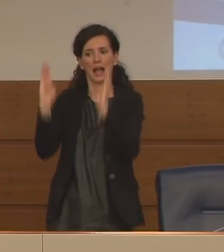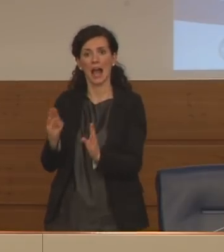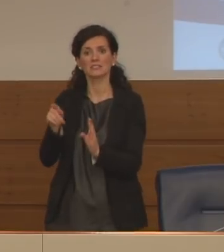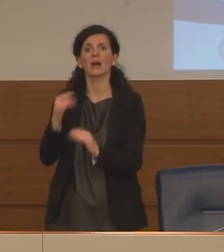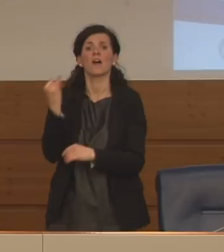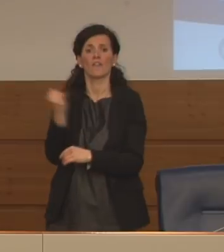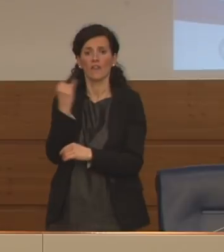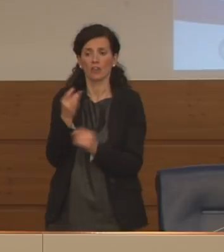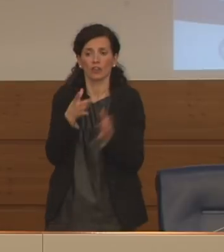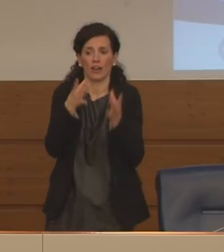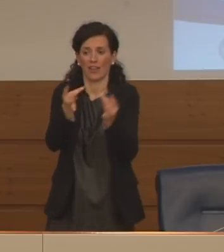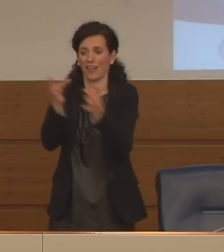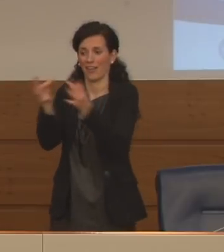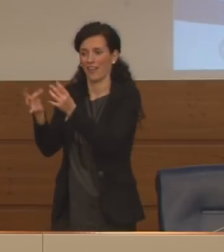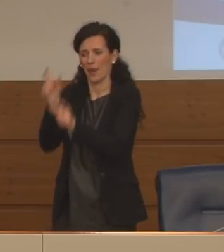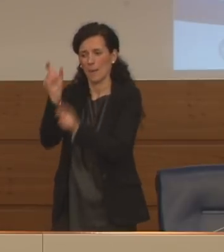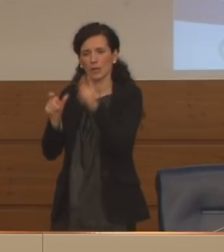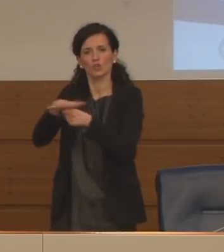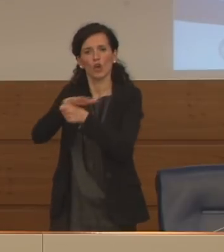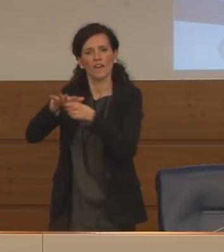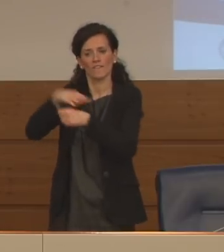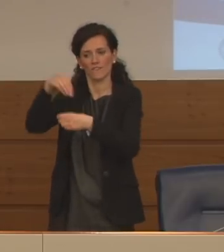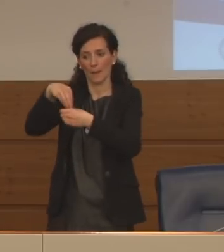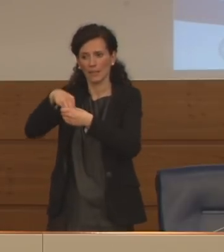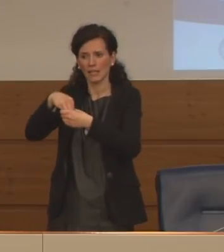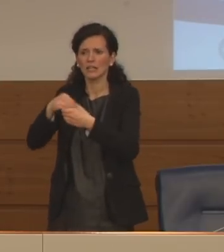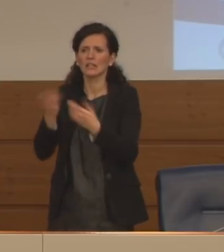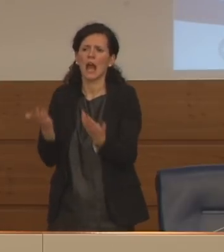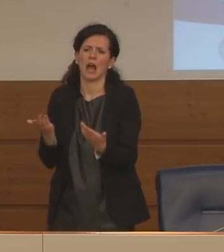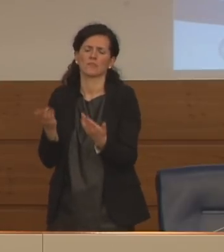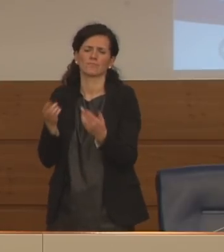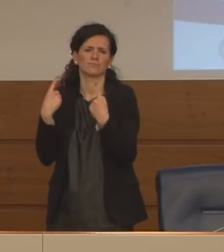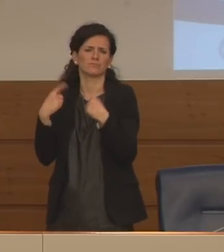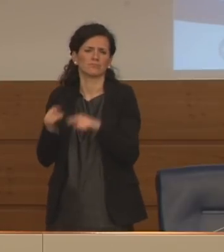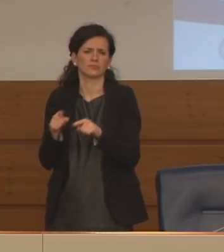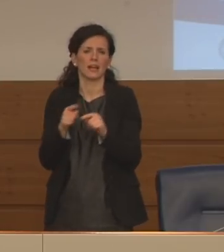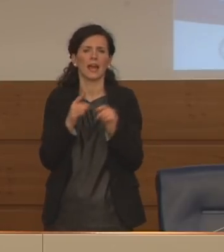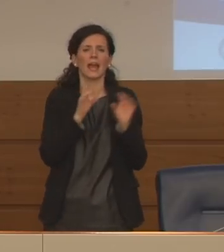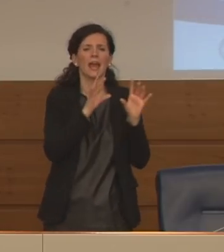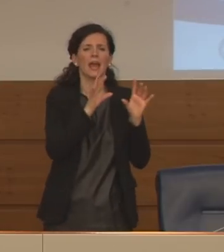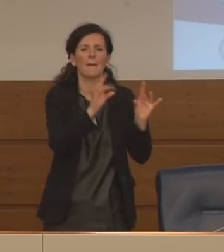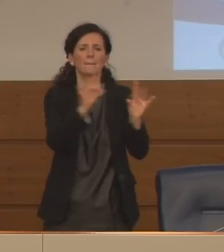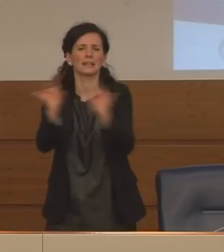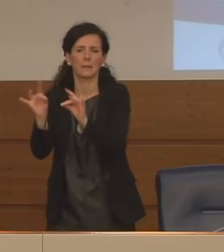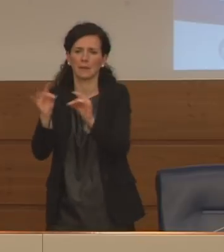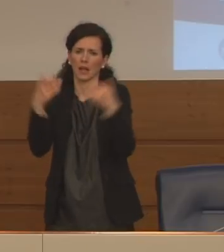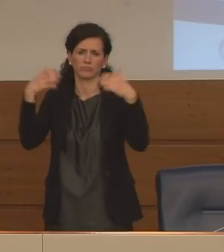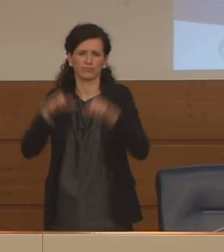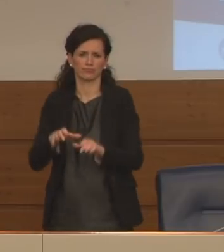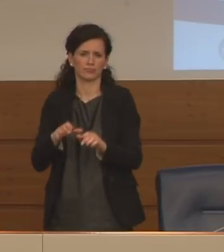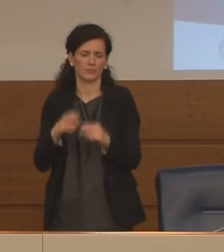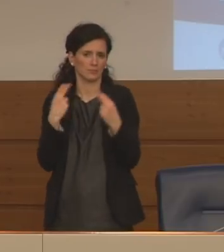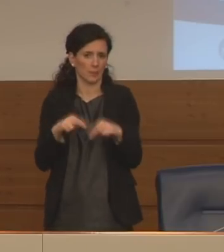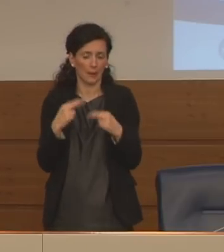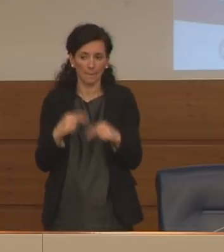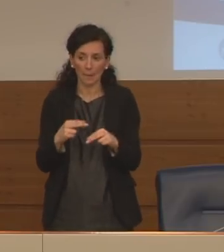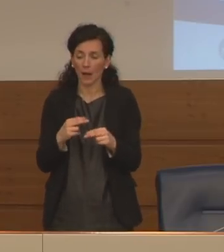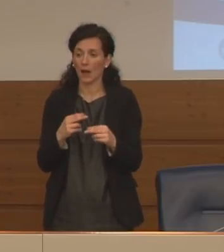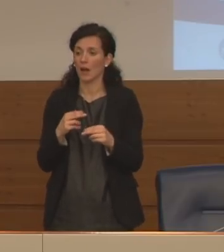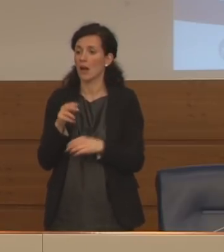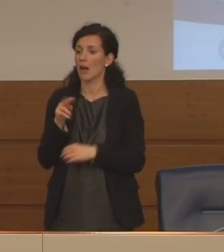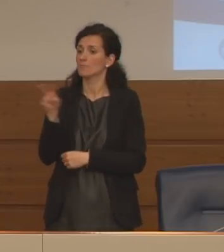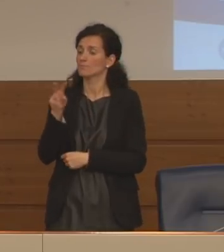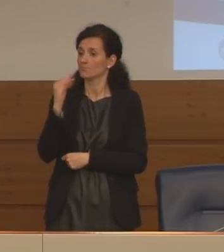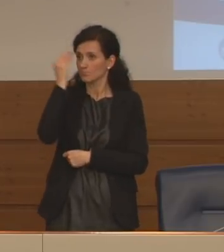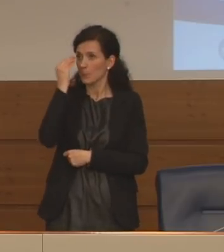familiari e quindi l'epidemia non diminuisca volevo sapere se stavate pensando ad una quarantena magari in